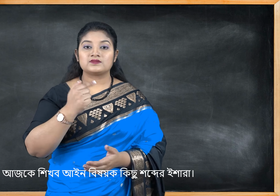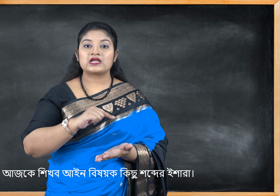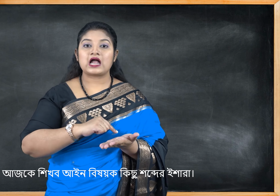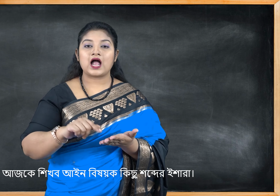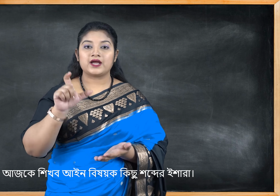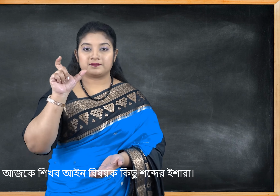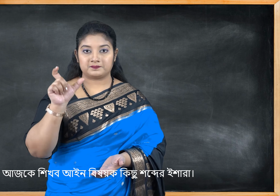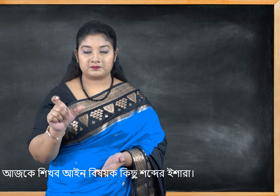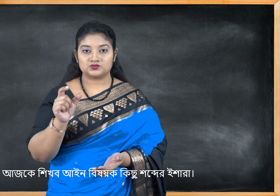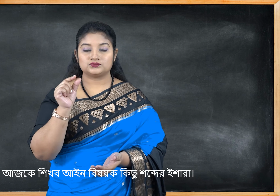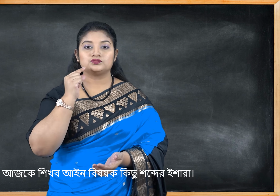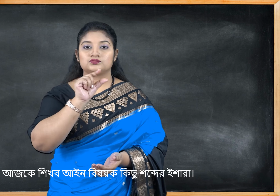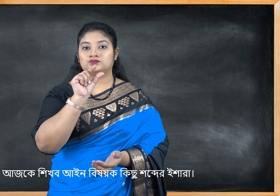বিষয়ক কিছু শব্দের ইশারা।